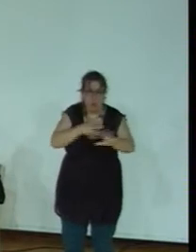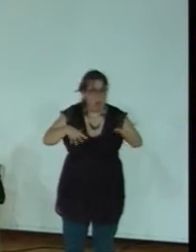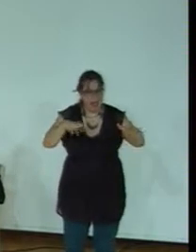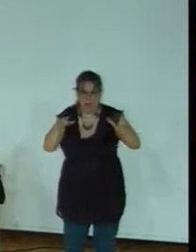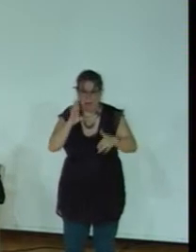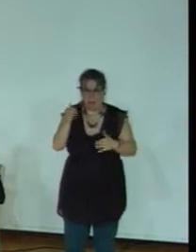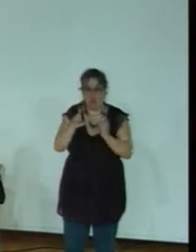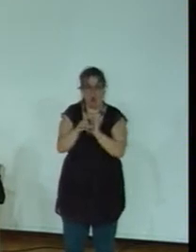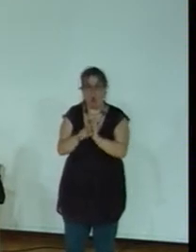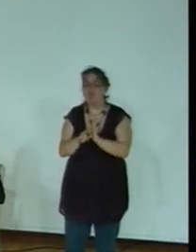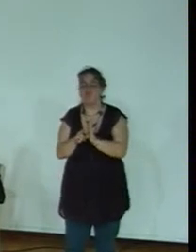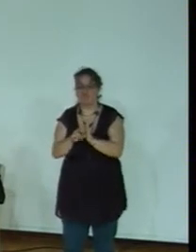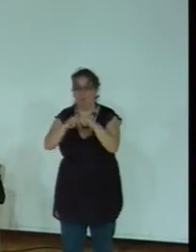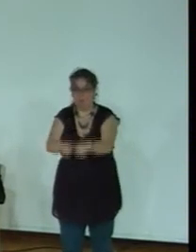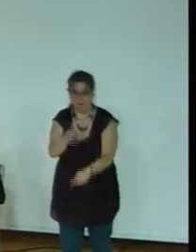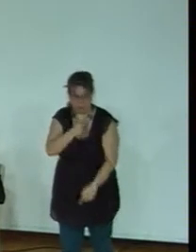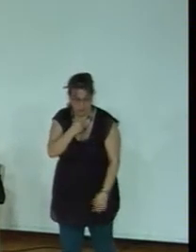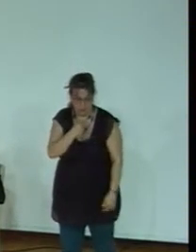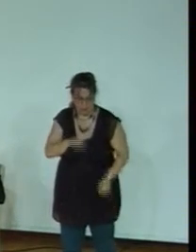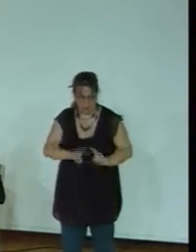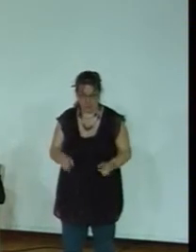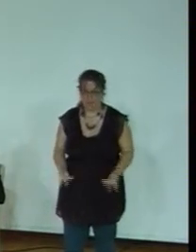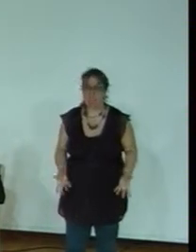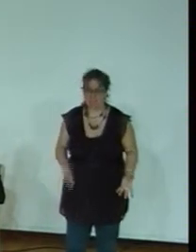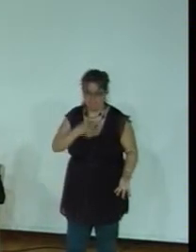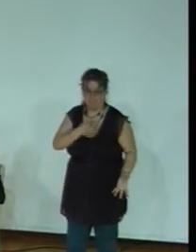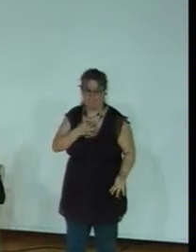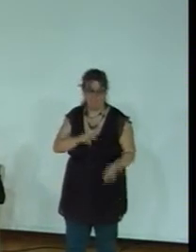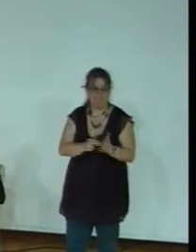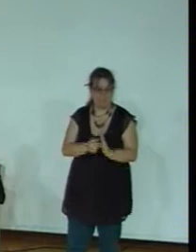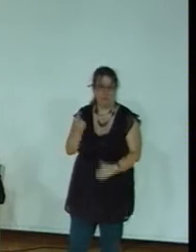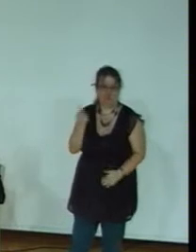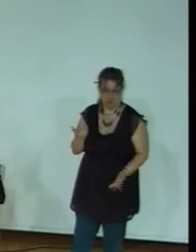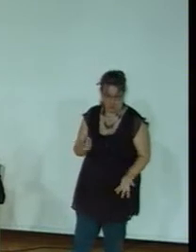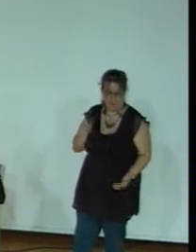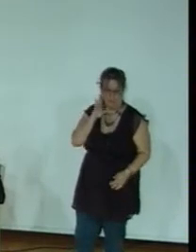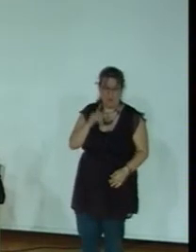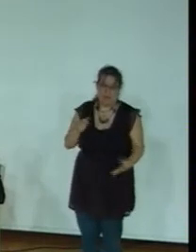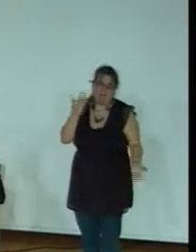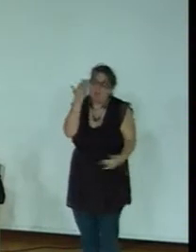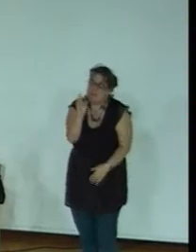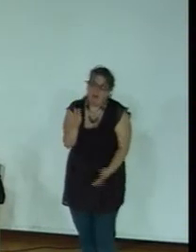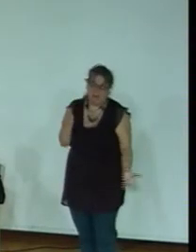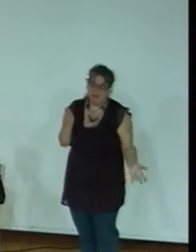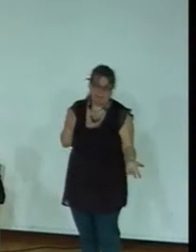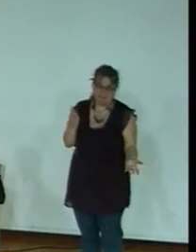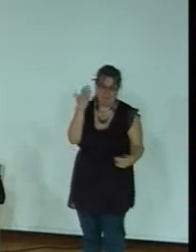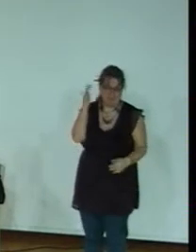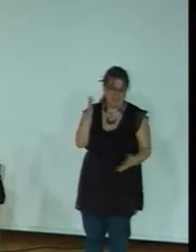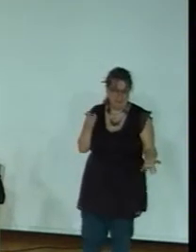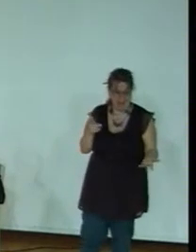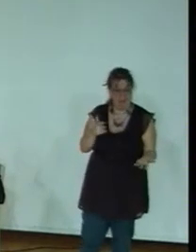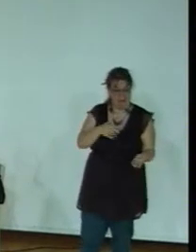Donc pourquoi est-ce qu'il y a autant d'efforts qui sont donc faits pour intercepter ces quantités de données alors qu'on sait très bien qu'on ne pourra en transformer qu'une partie